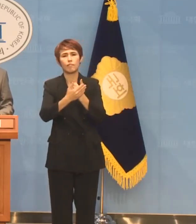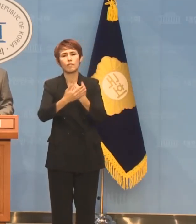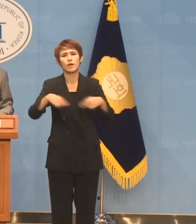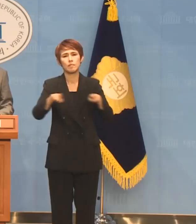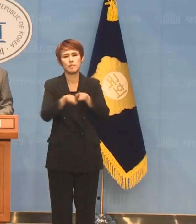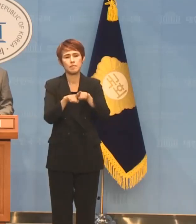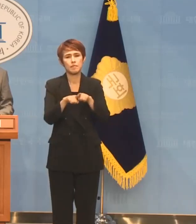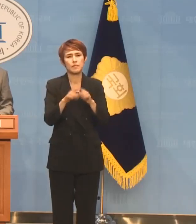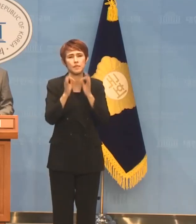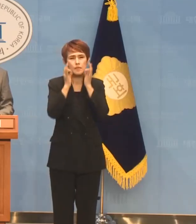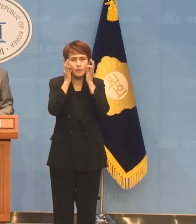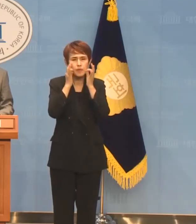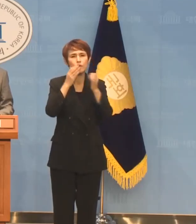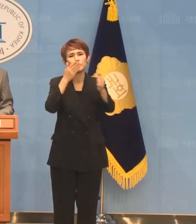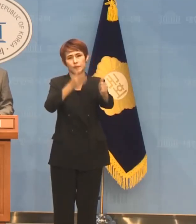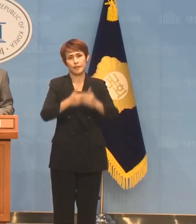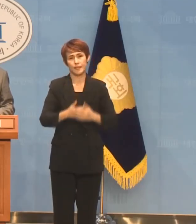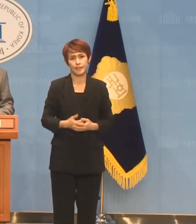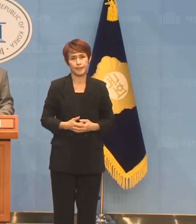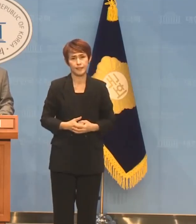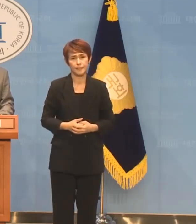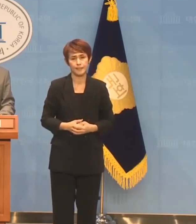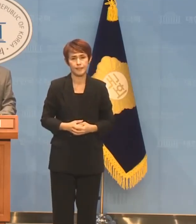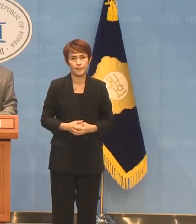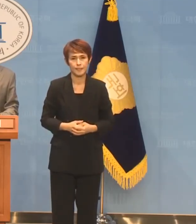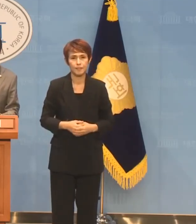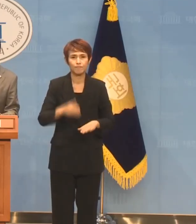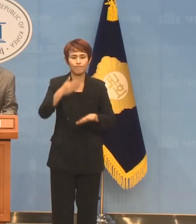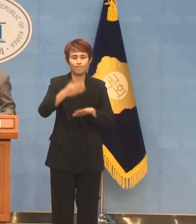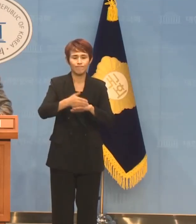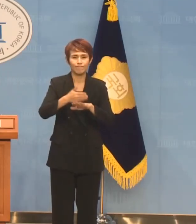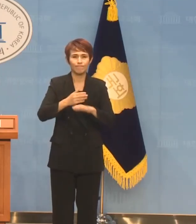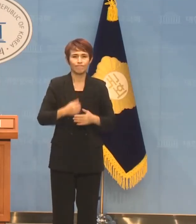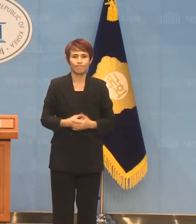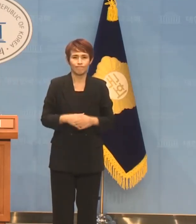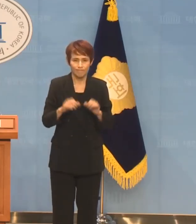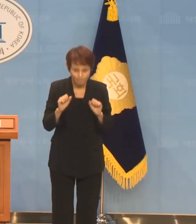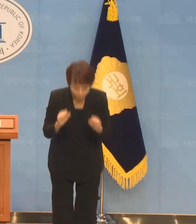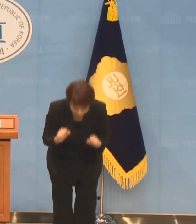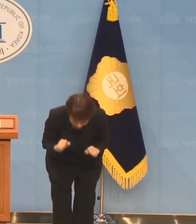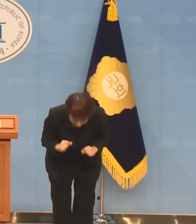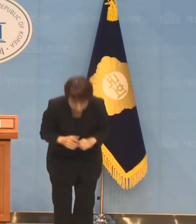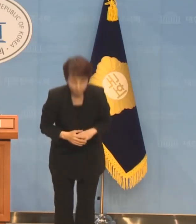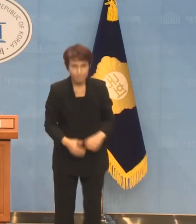임해줄 것을 촉구합니다. 감사합니다.